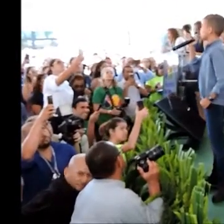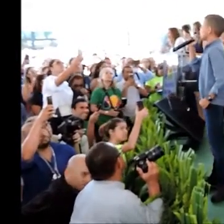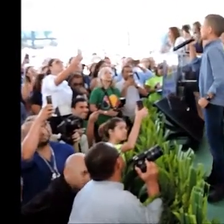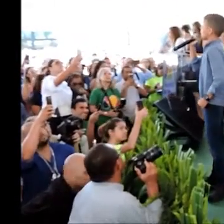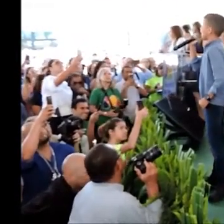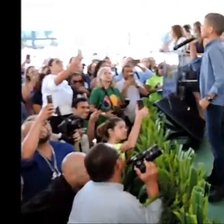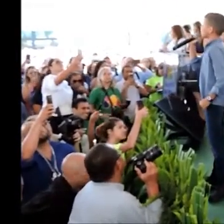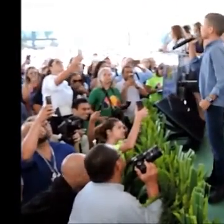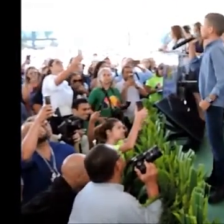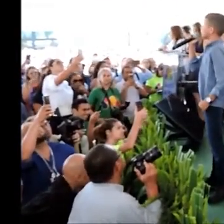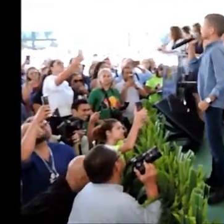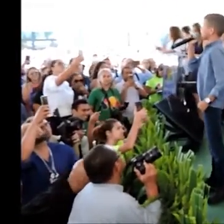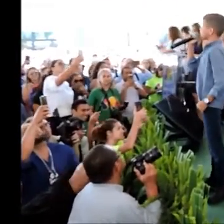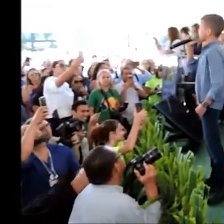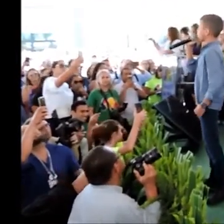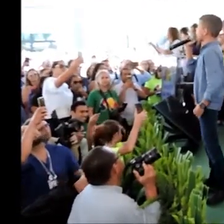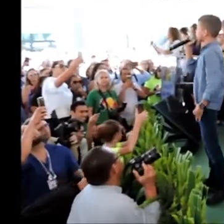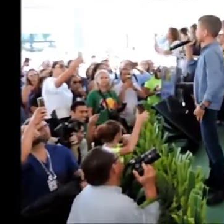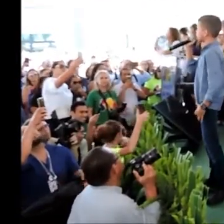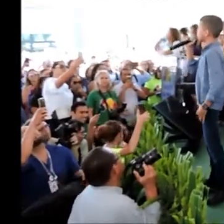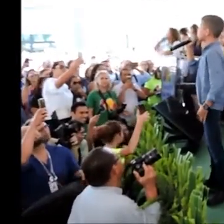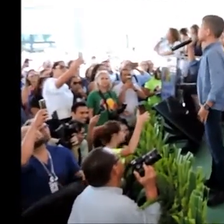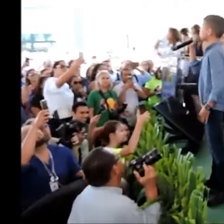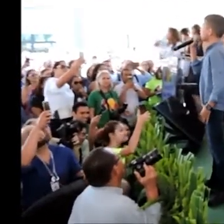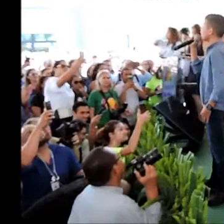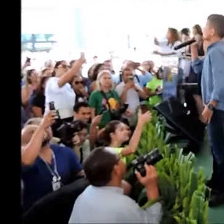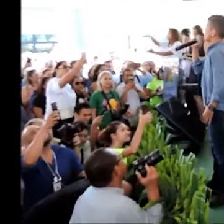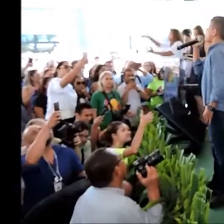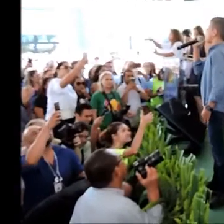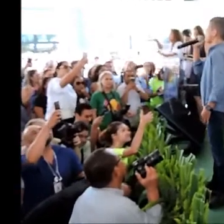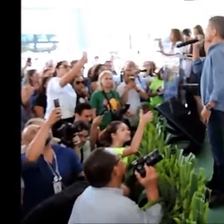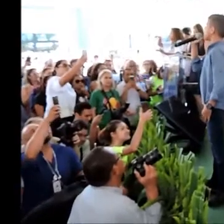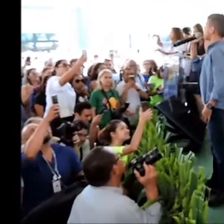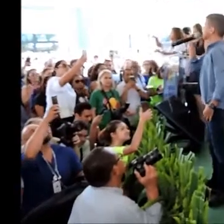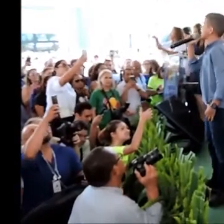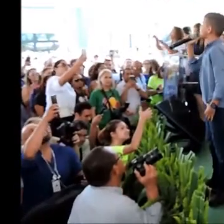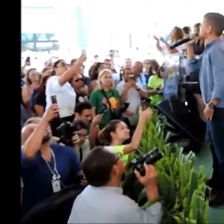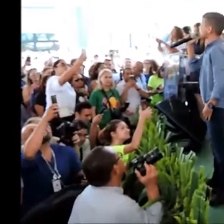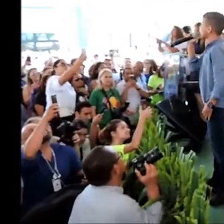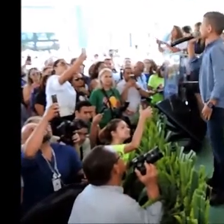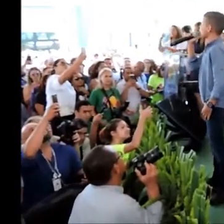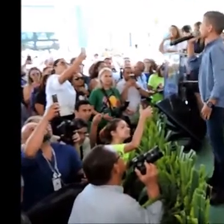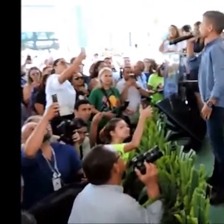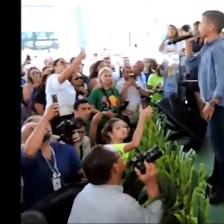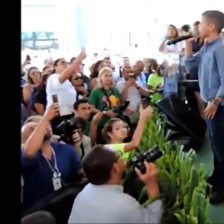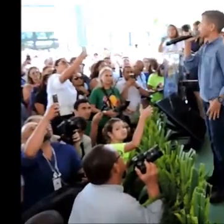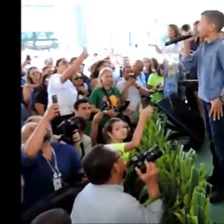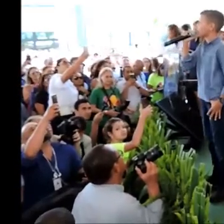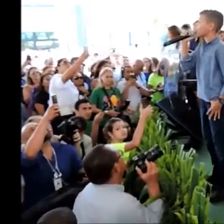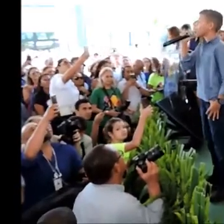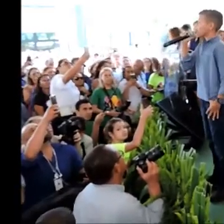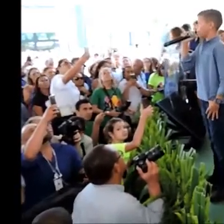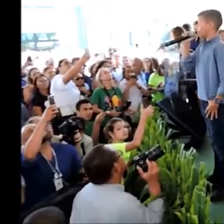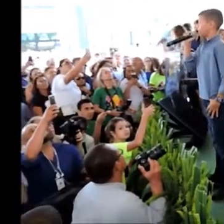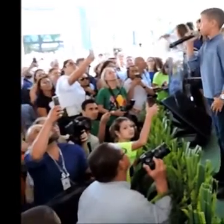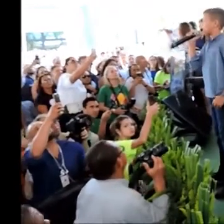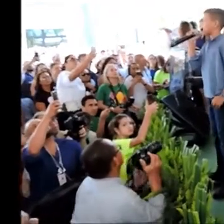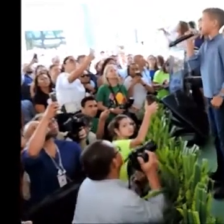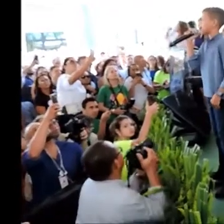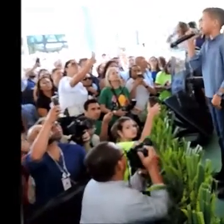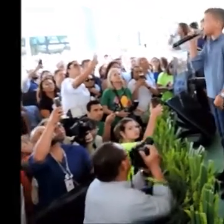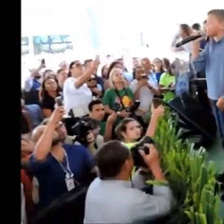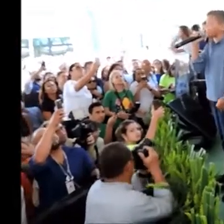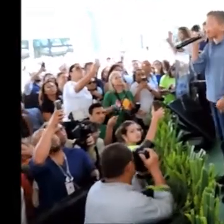amor pra todas as mamães do mundo e a mãe que me criou.